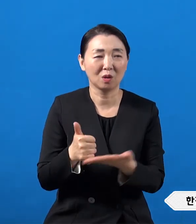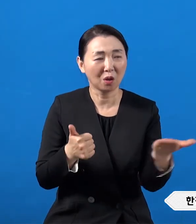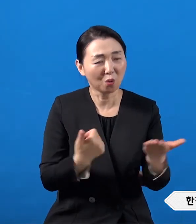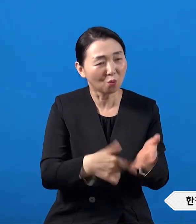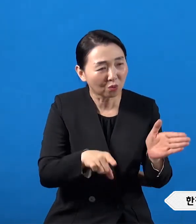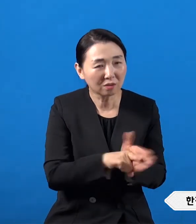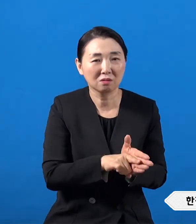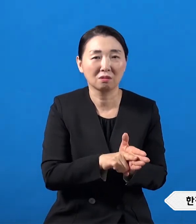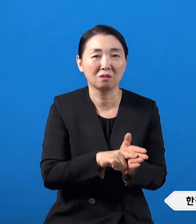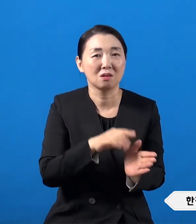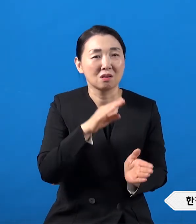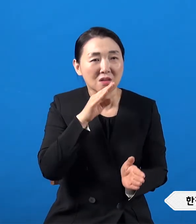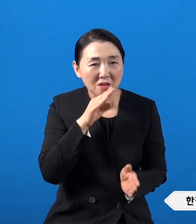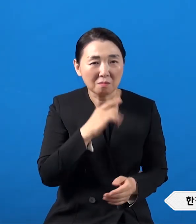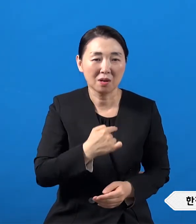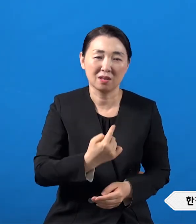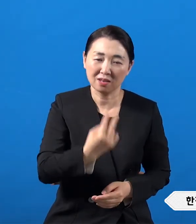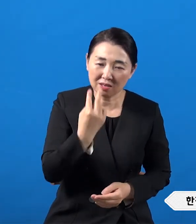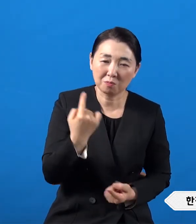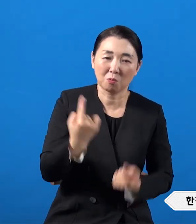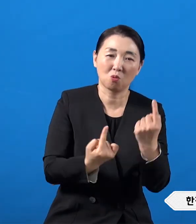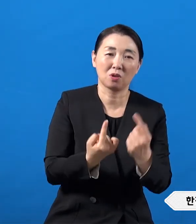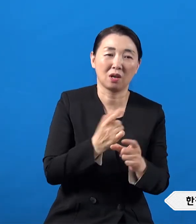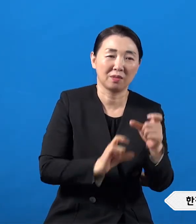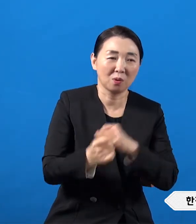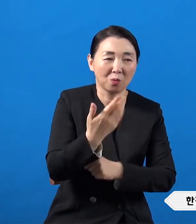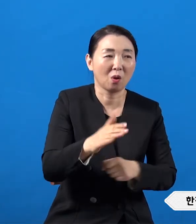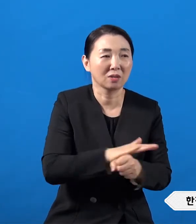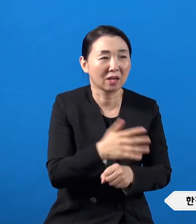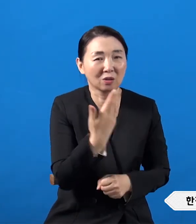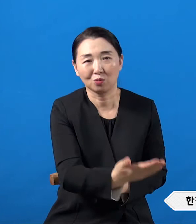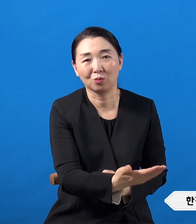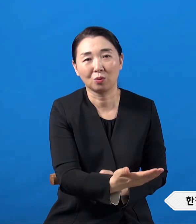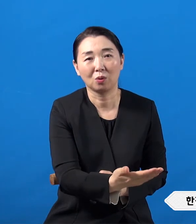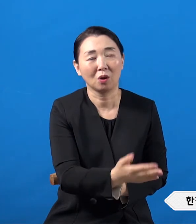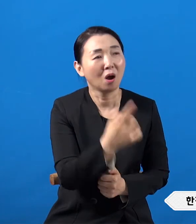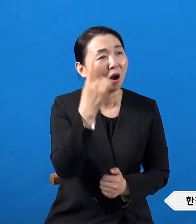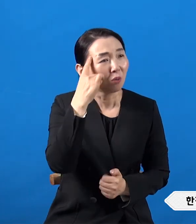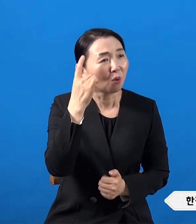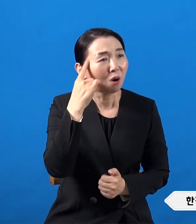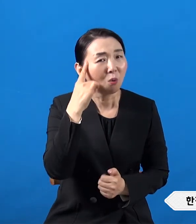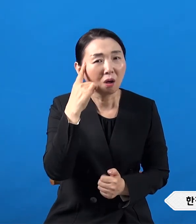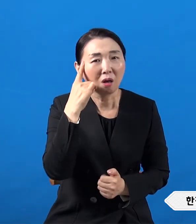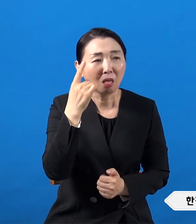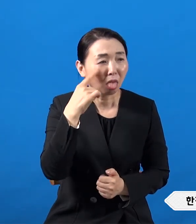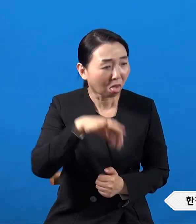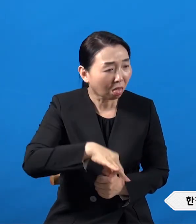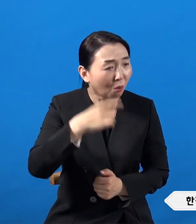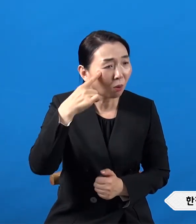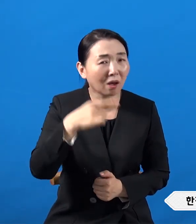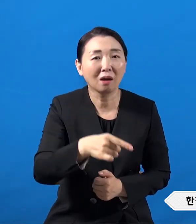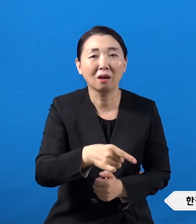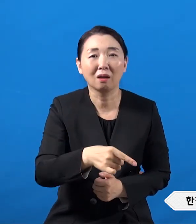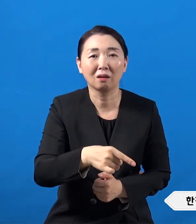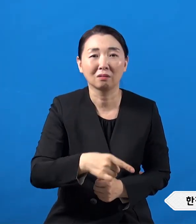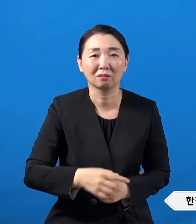예수님이 너를 위해서 정말 자기 생명보다도 더 너를 사랑하셨는데 네가 왜 쓸모없는 존재야?